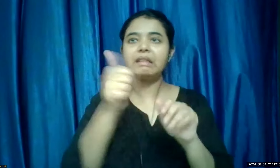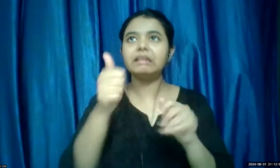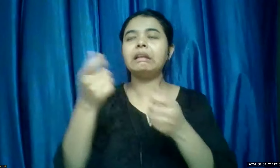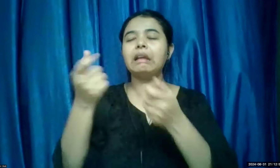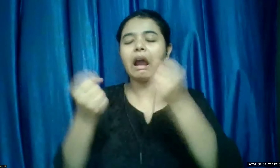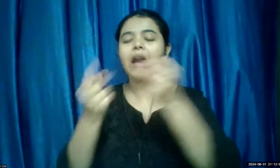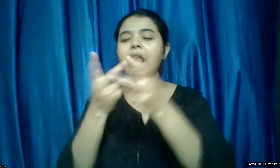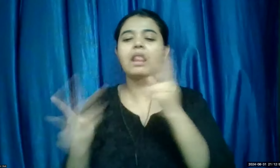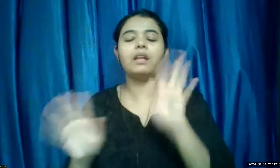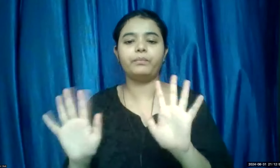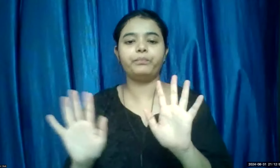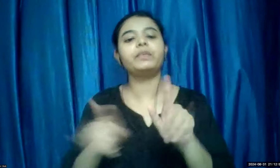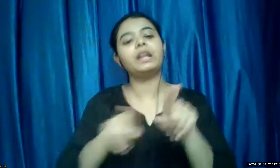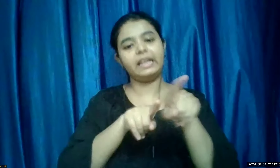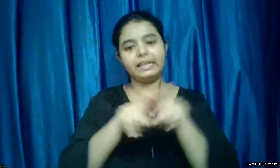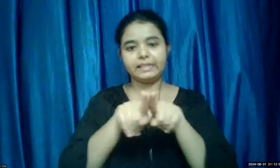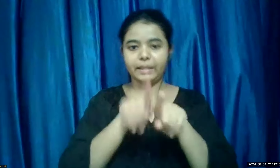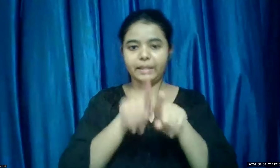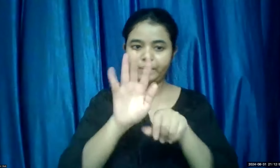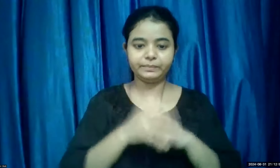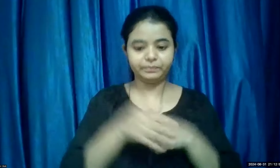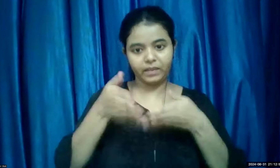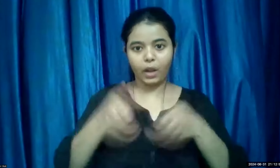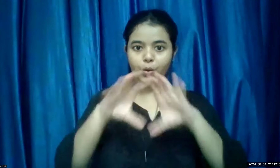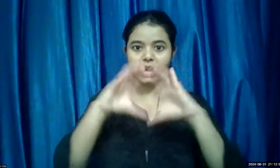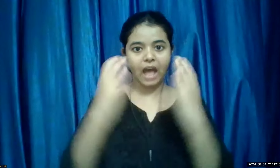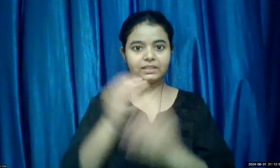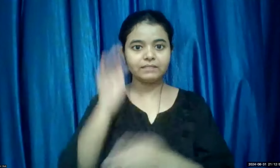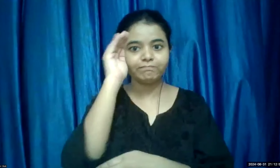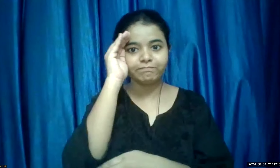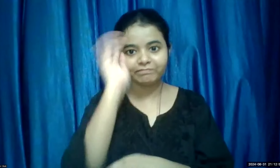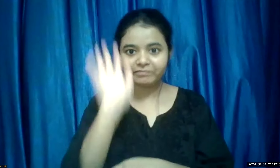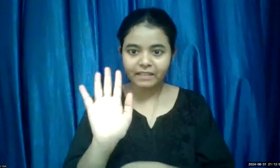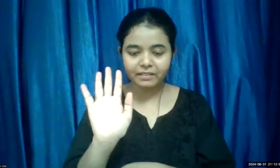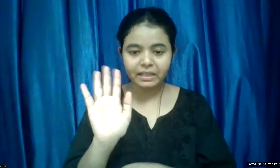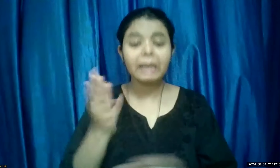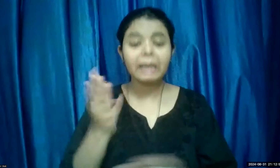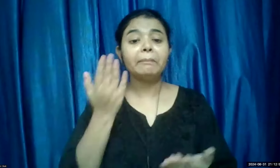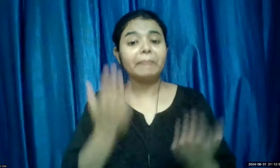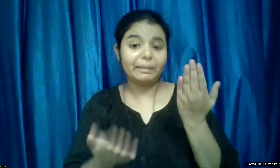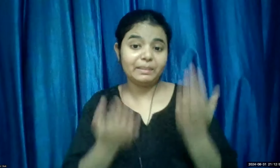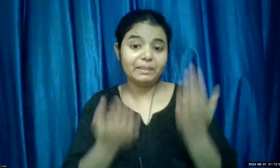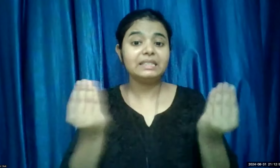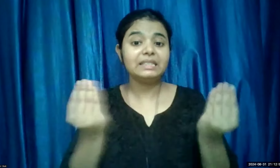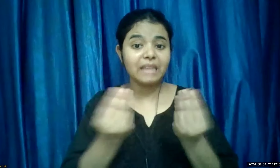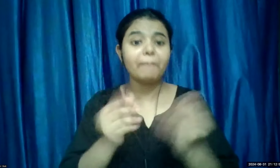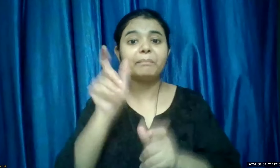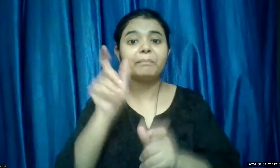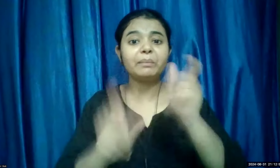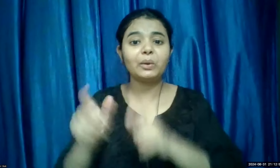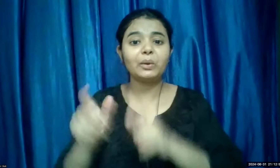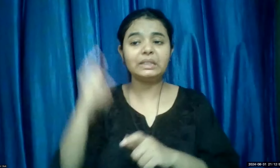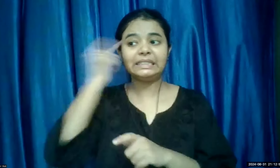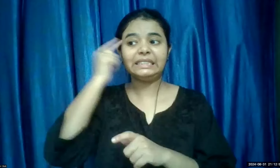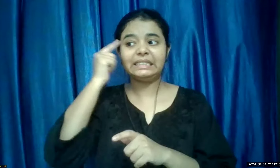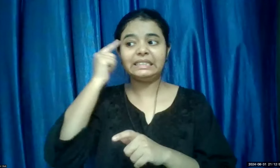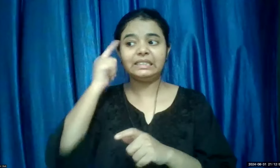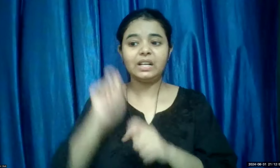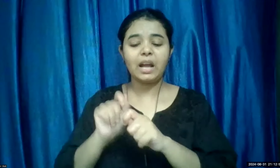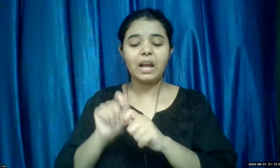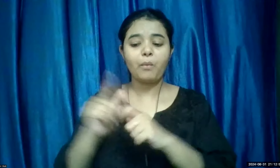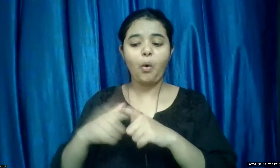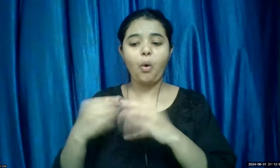जैसे अभी हम क्लास सुन रहे हैं, तो हो सकता है आप में से कोई व्यक्ति हो जिसको ऑफिस का काम करना हो,